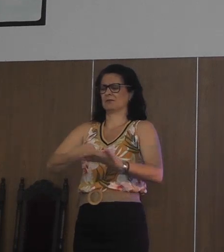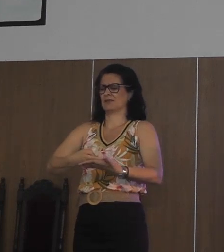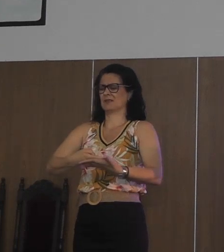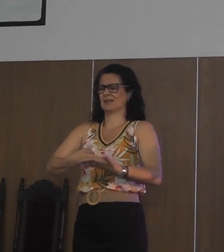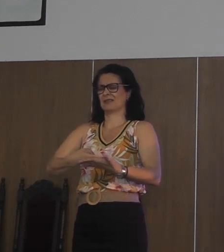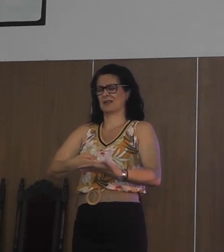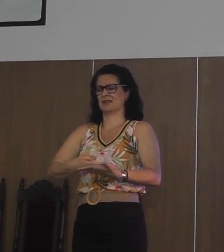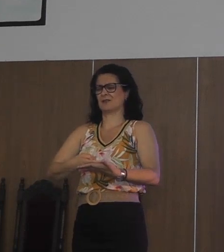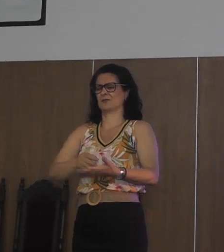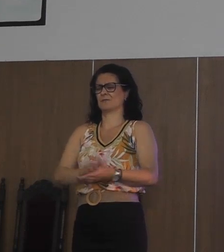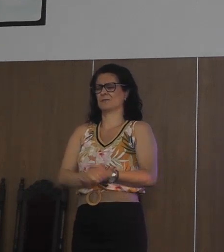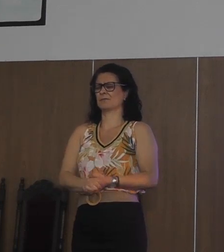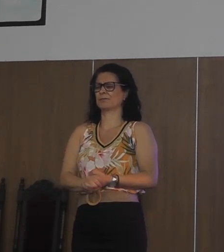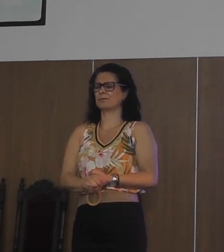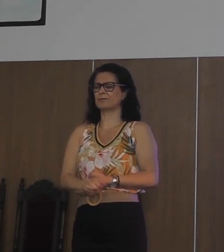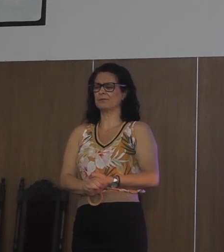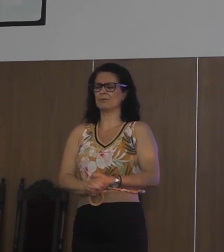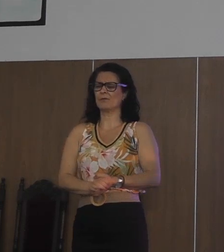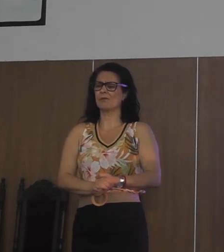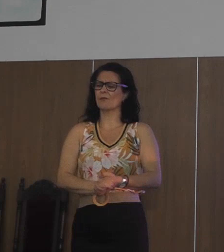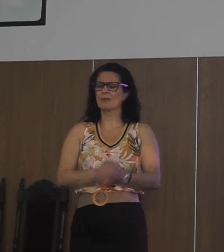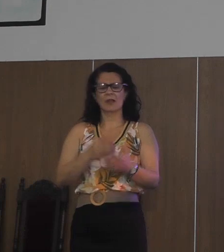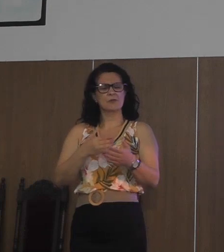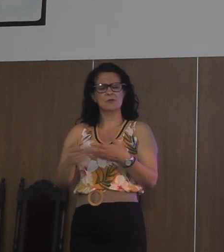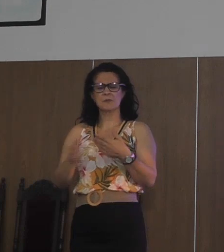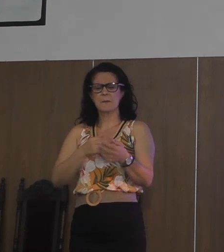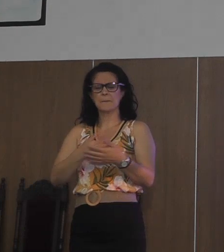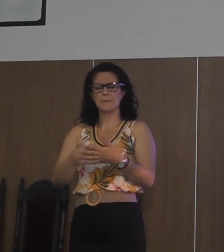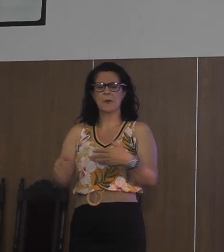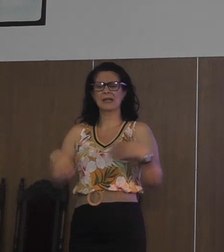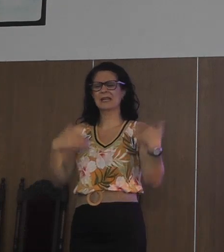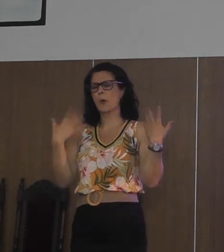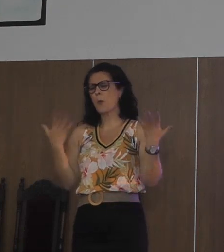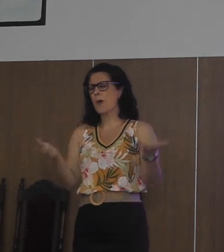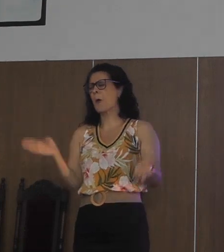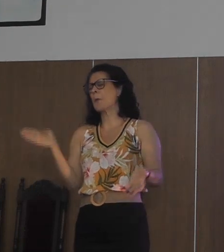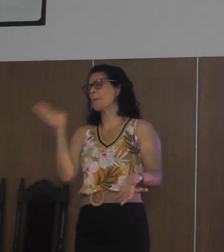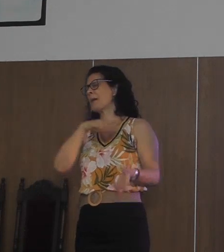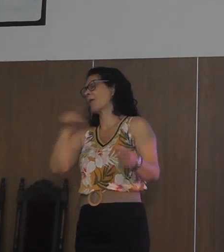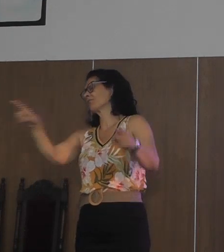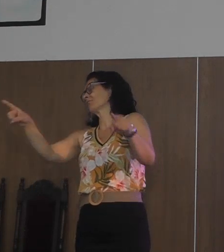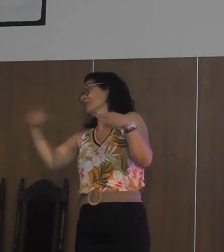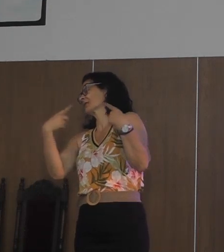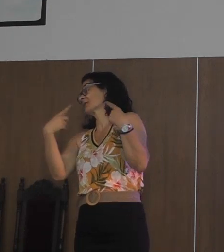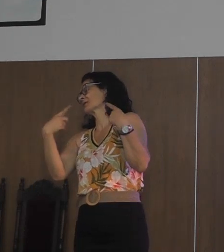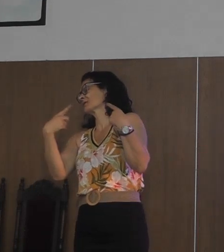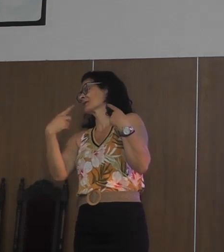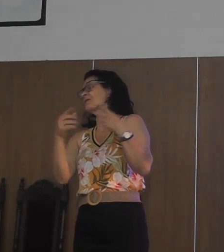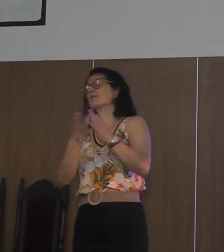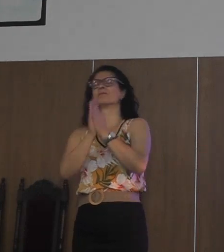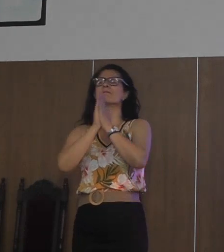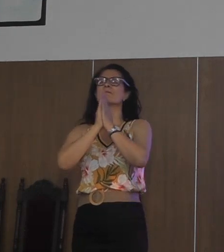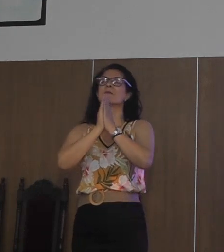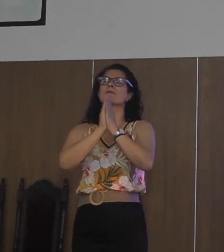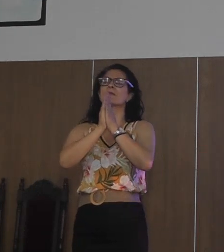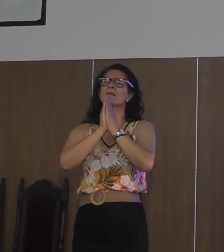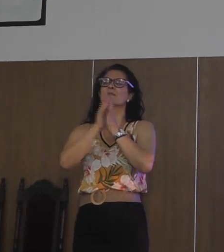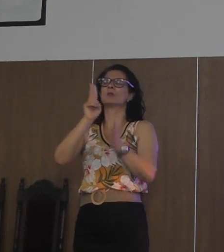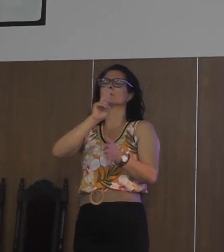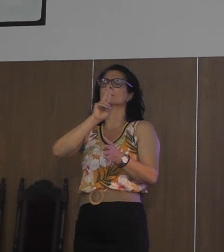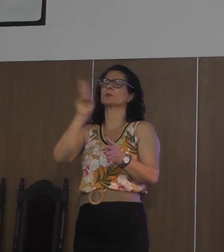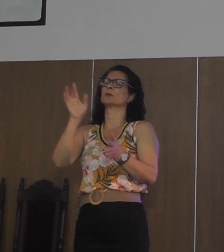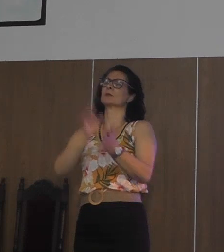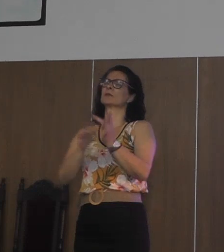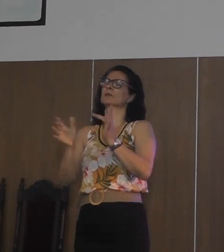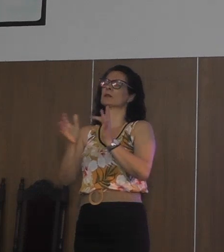tenha cometido esse irmão, ou essa pessoa, Pai, em nome do Senhor Jesus, a